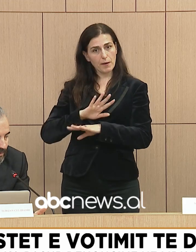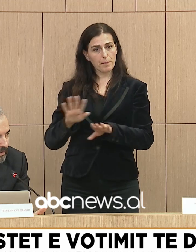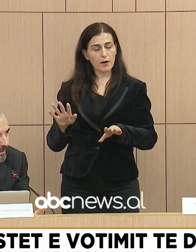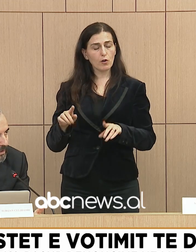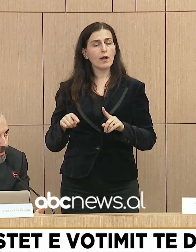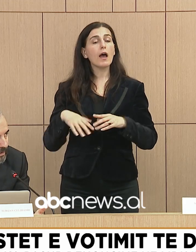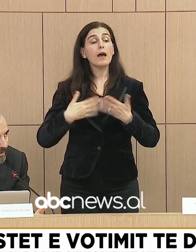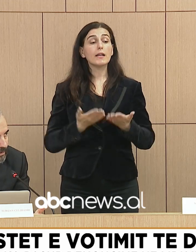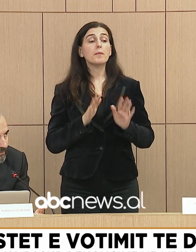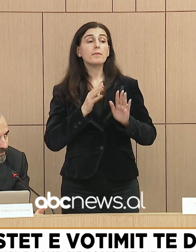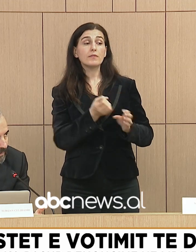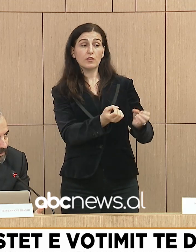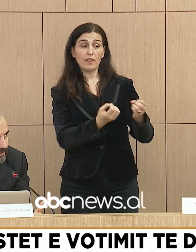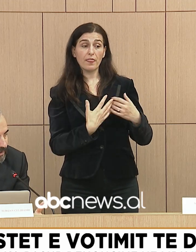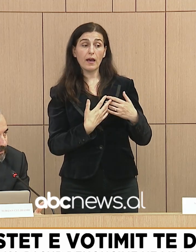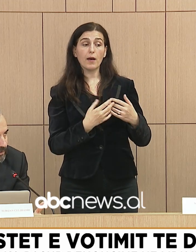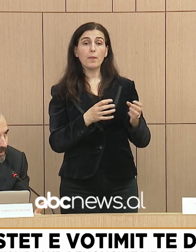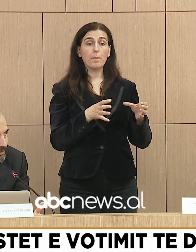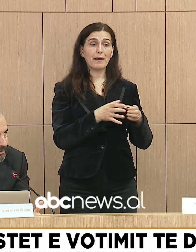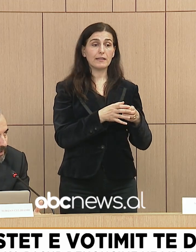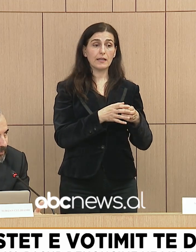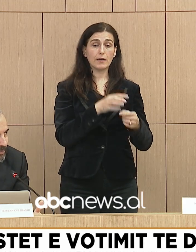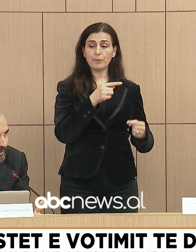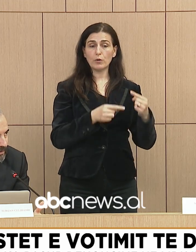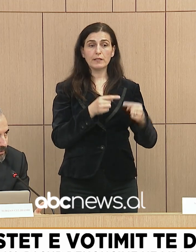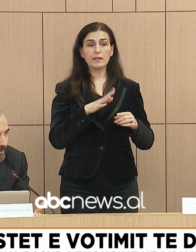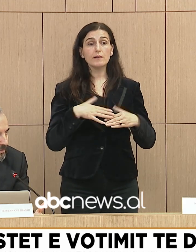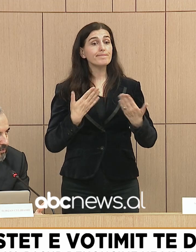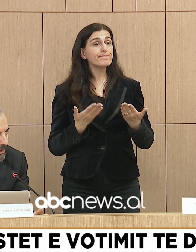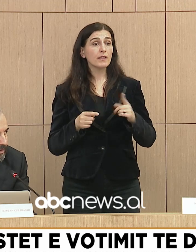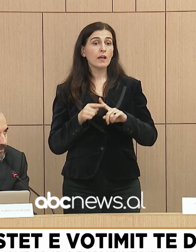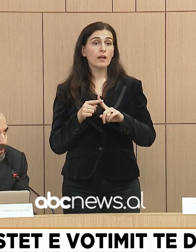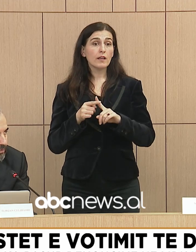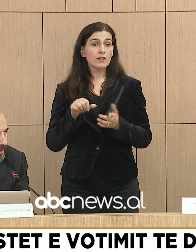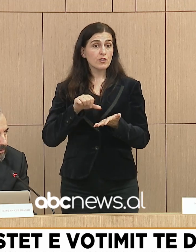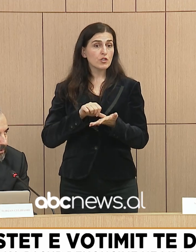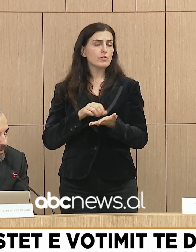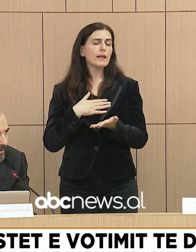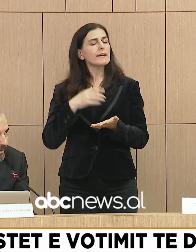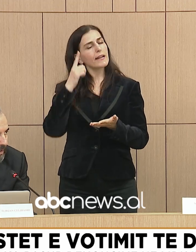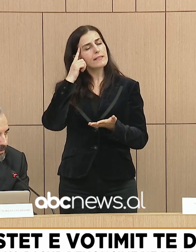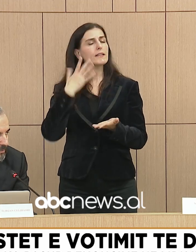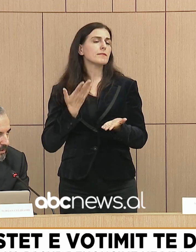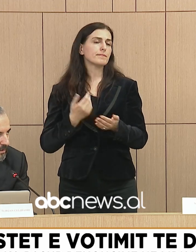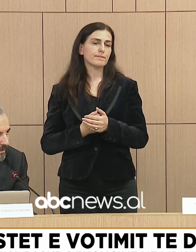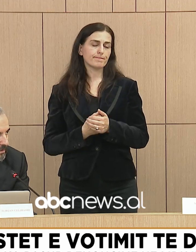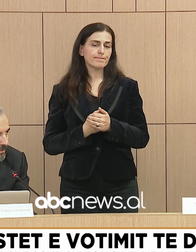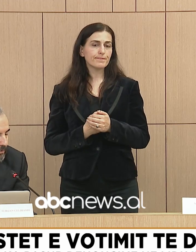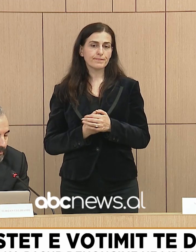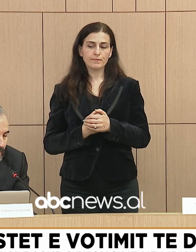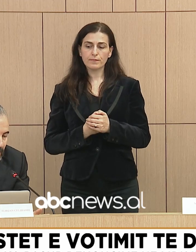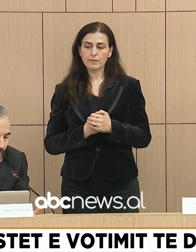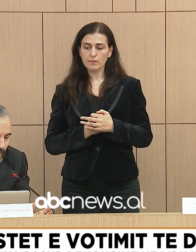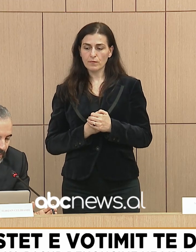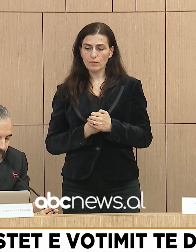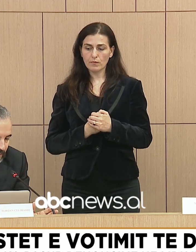subjektet zgjedhore, qendrat e votimit apo objektet e votimit ku janë evidentuar këto raste për të